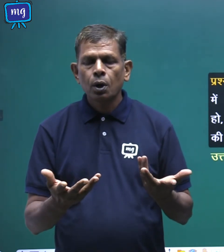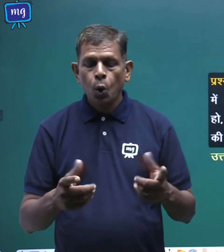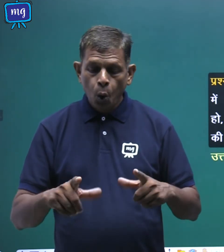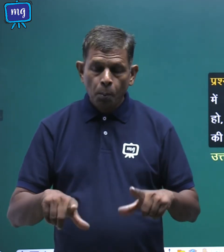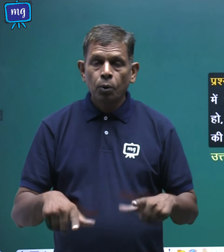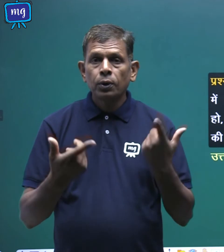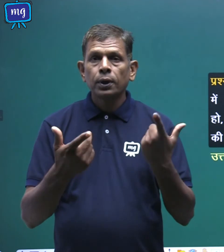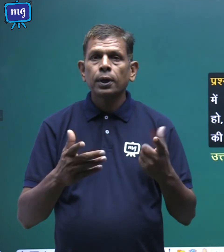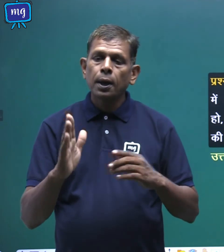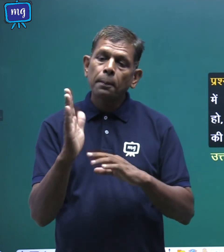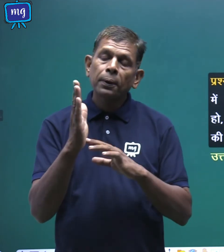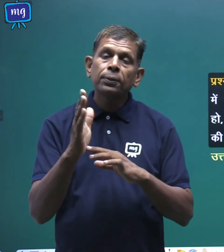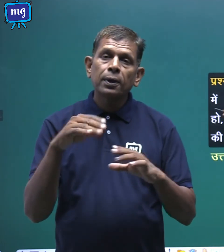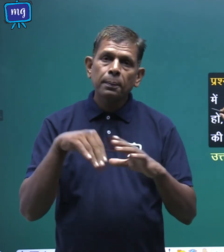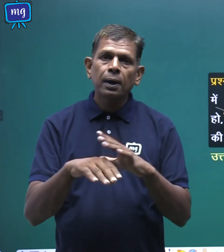पौधे की पत्ती में